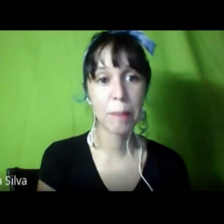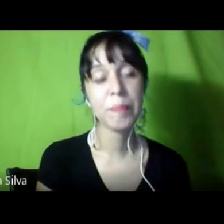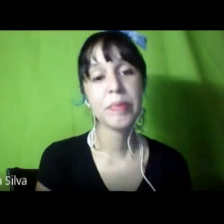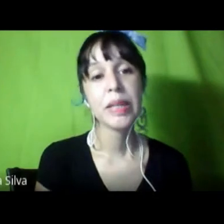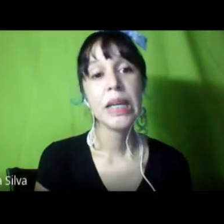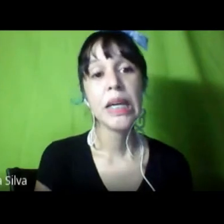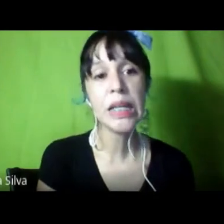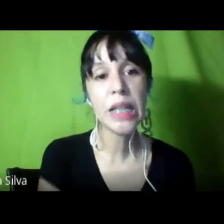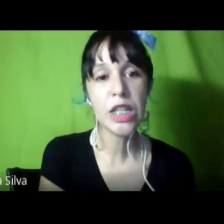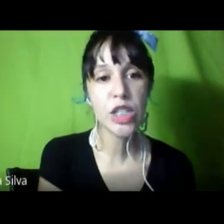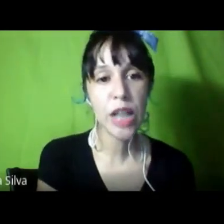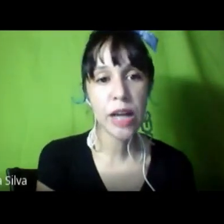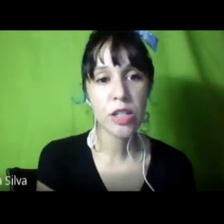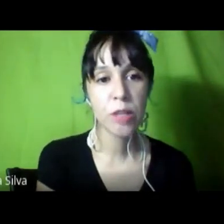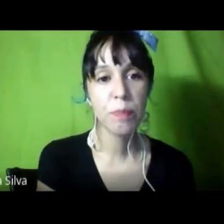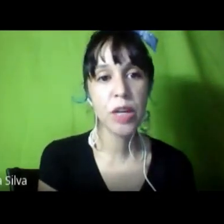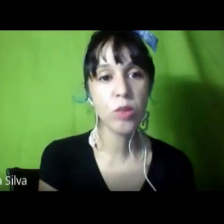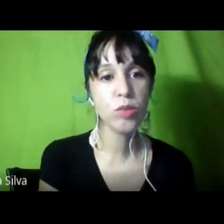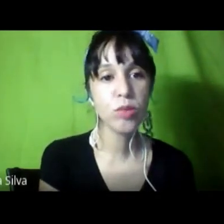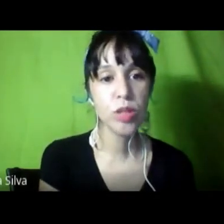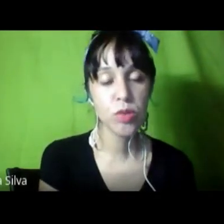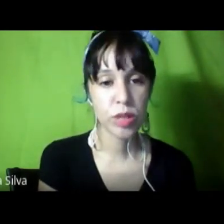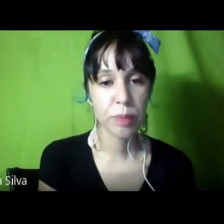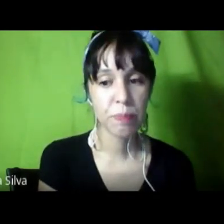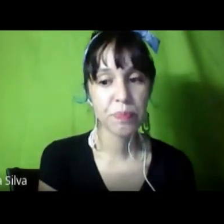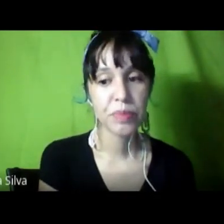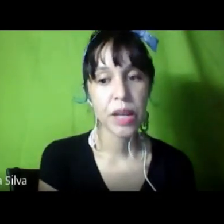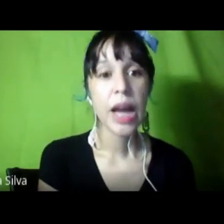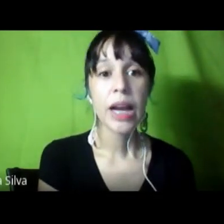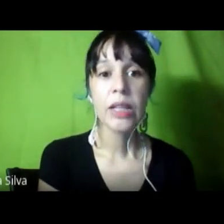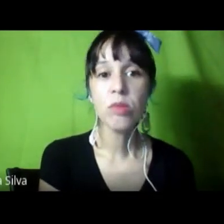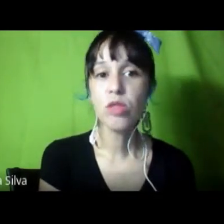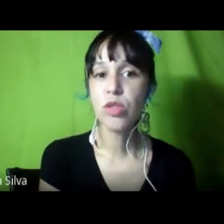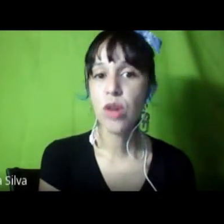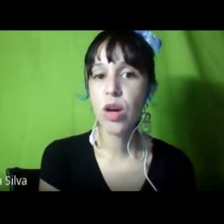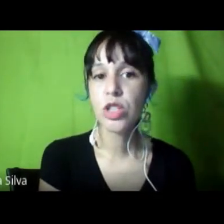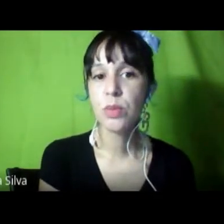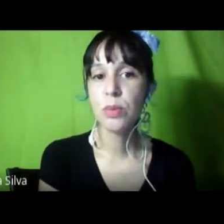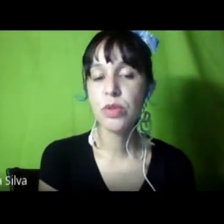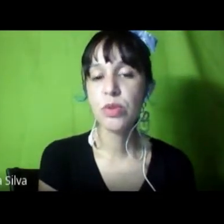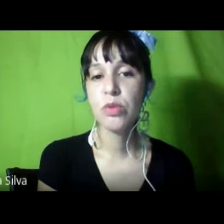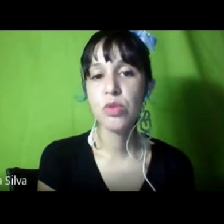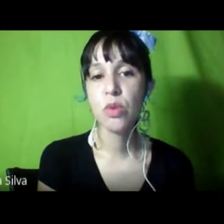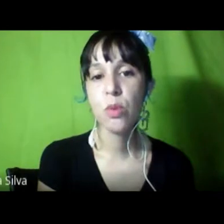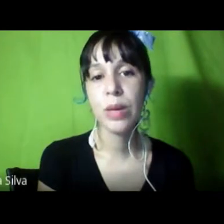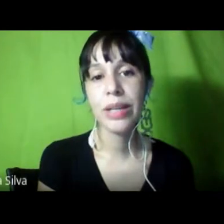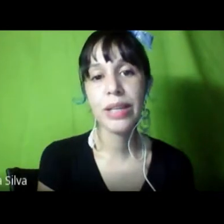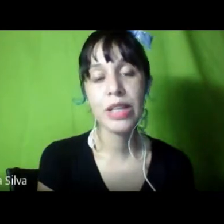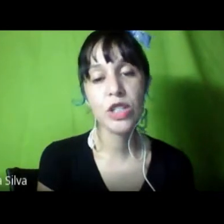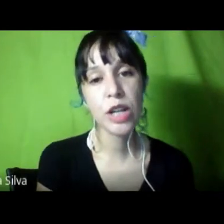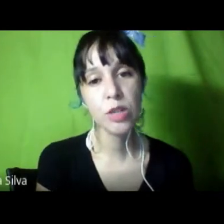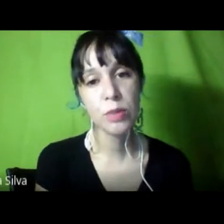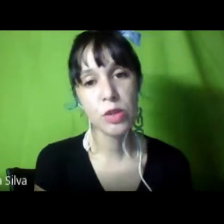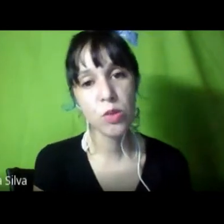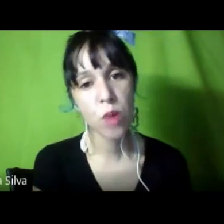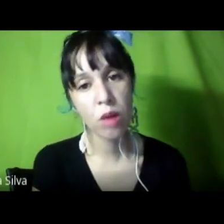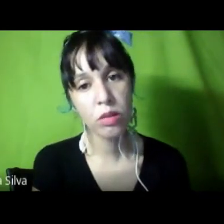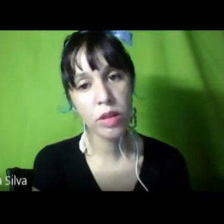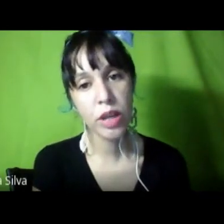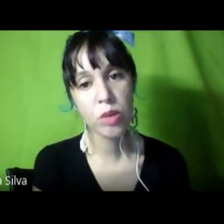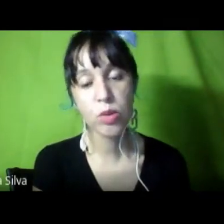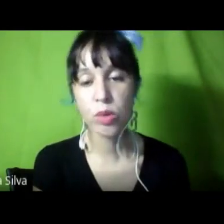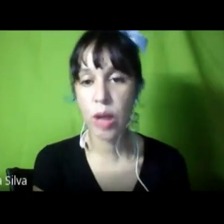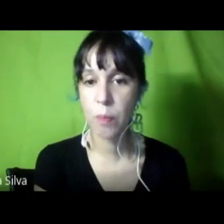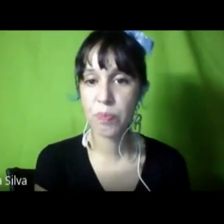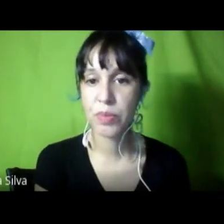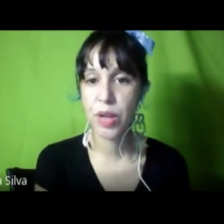também. Identidade e cultura surda. Cada um de nós possuímos uma identidade pessoal